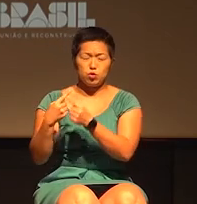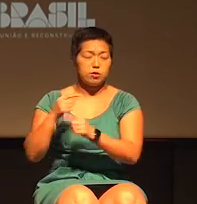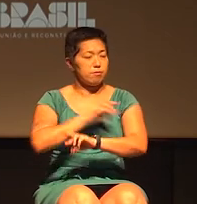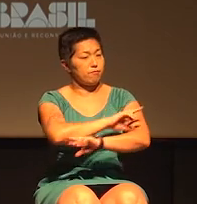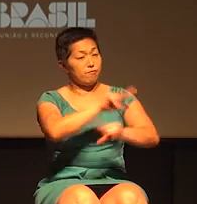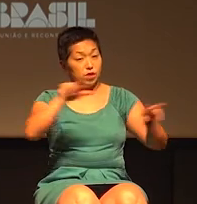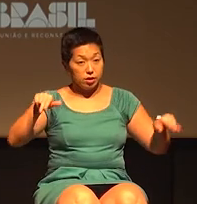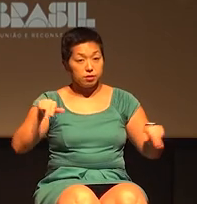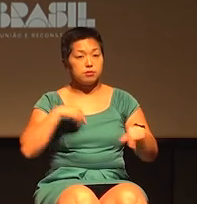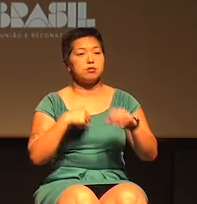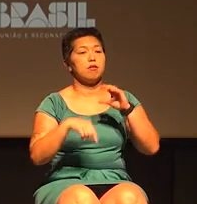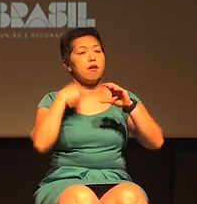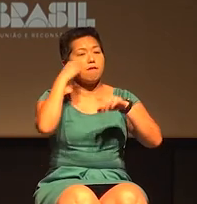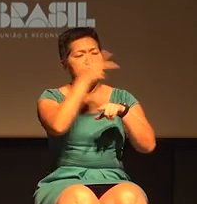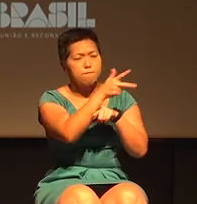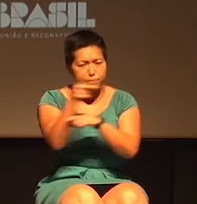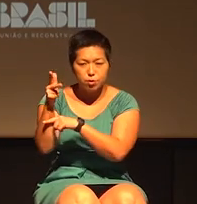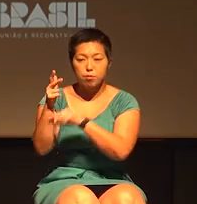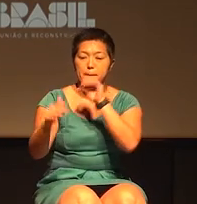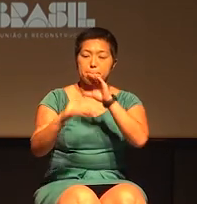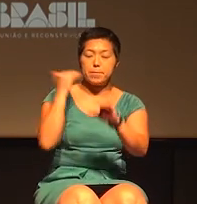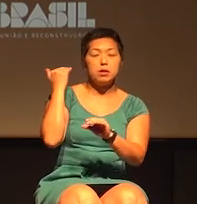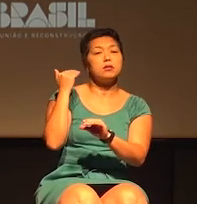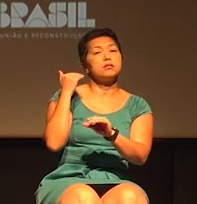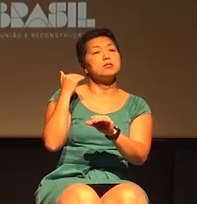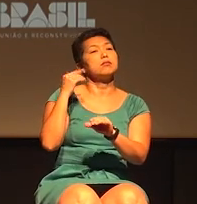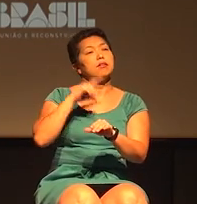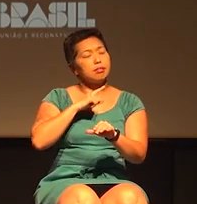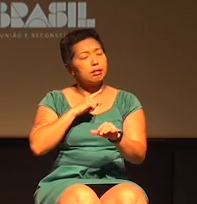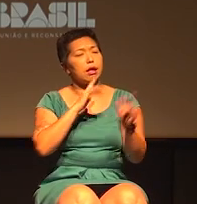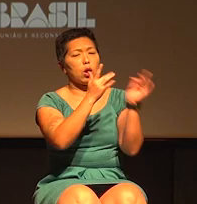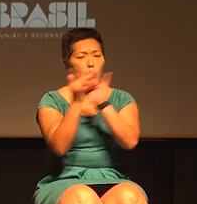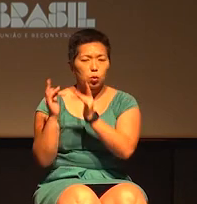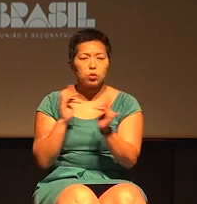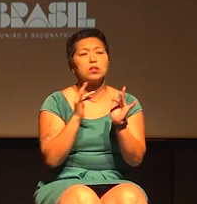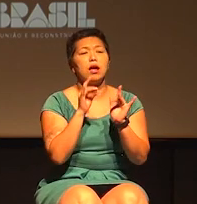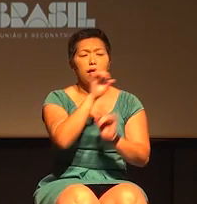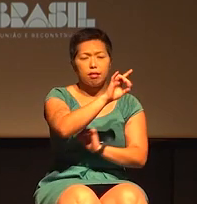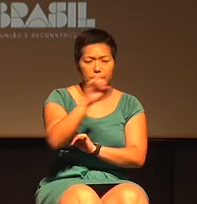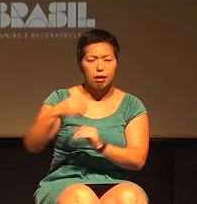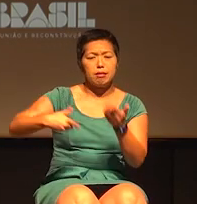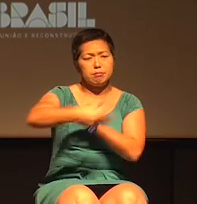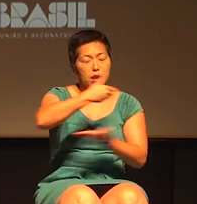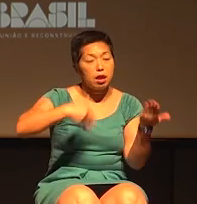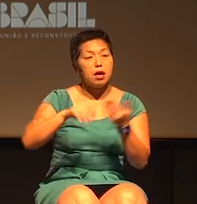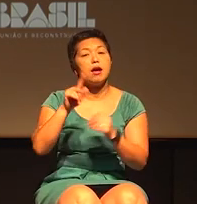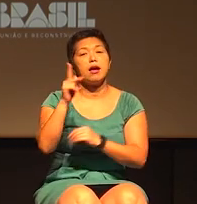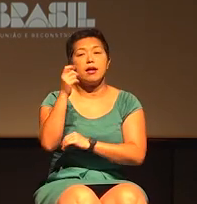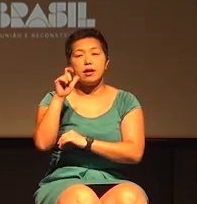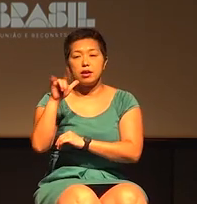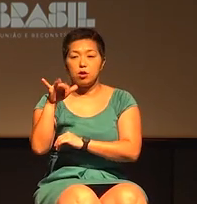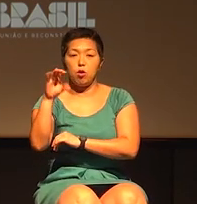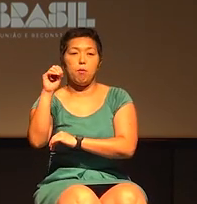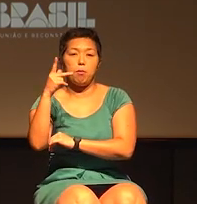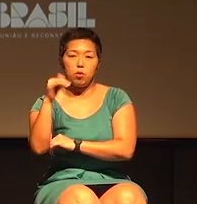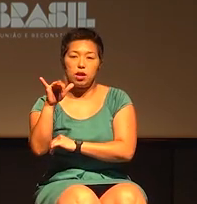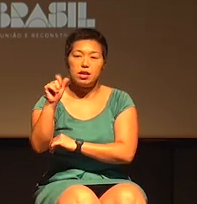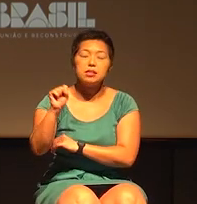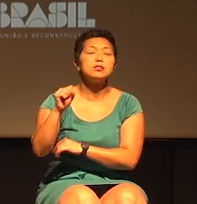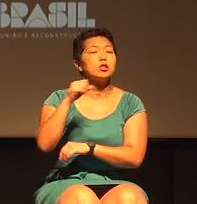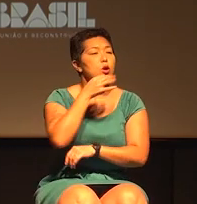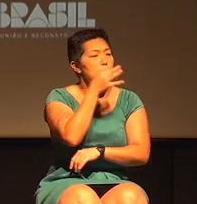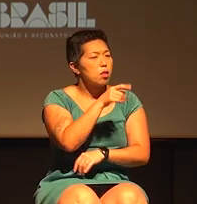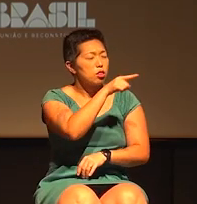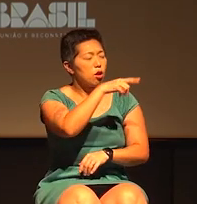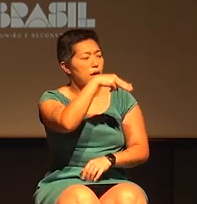elas mandam os vídeozinhos né Aí elas comunicam entre si outro dia a a dióis comentou no do Macedônia ah onde vocês